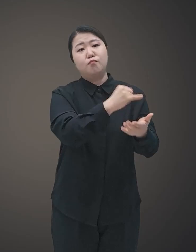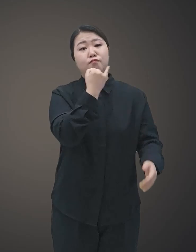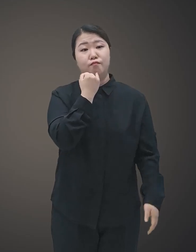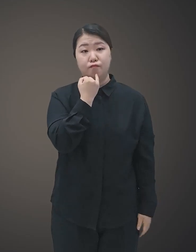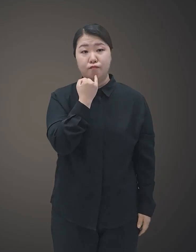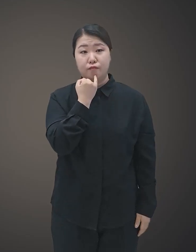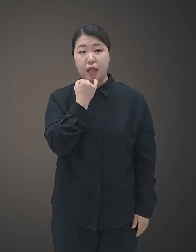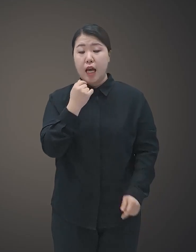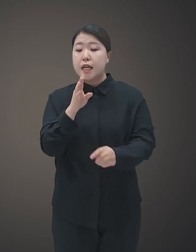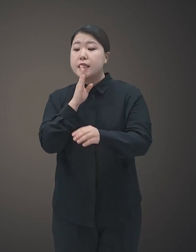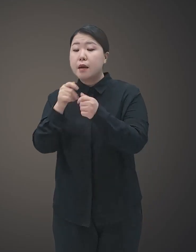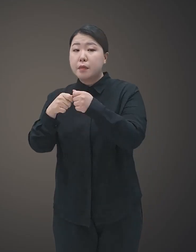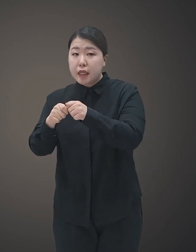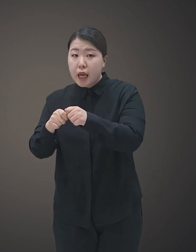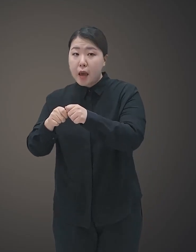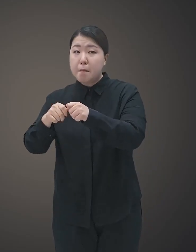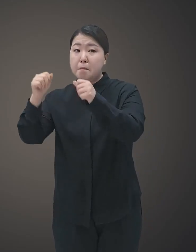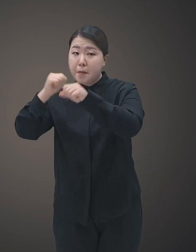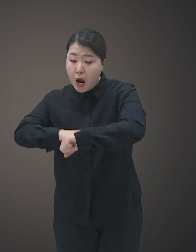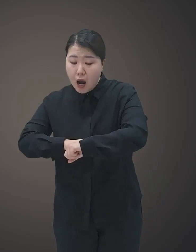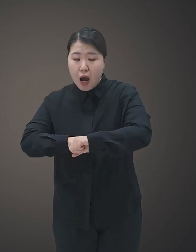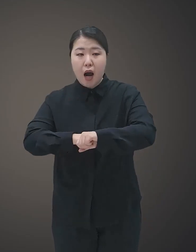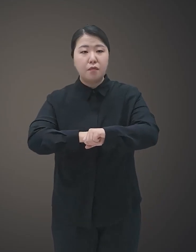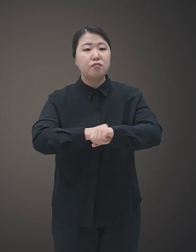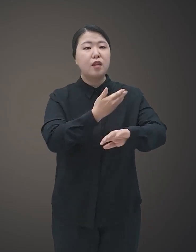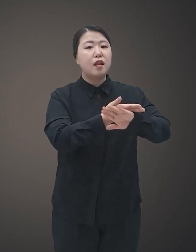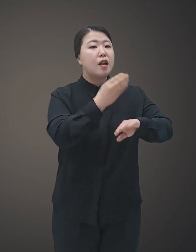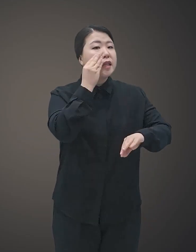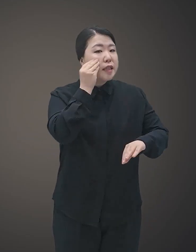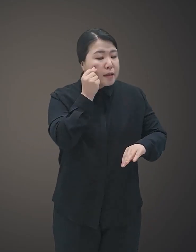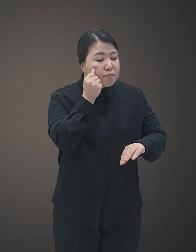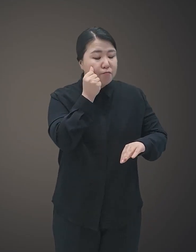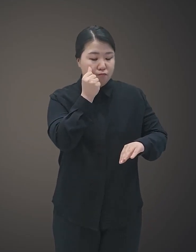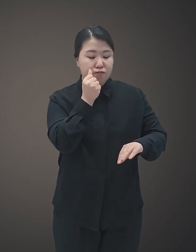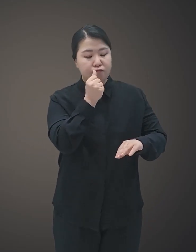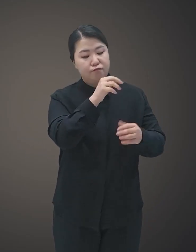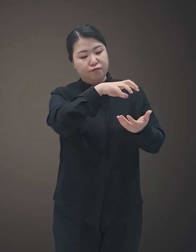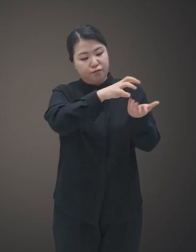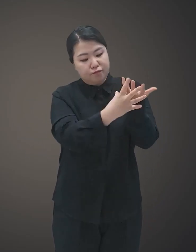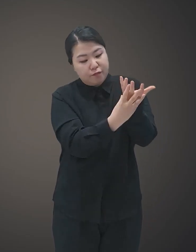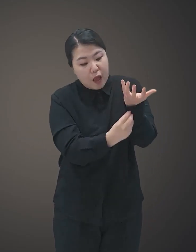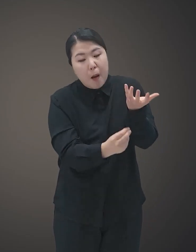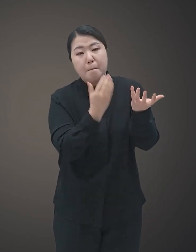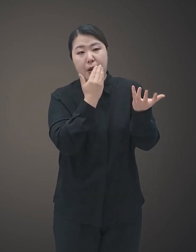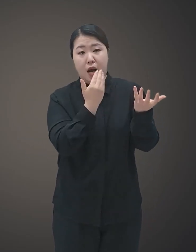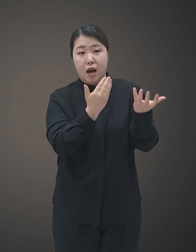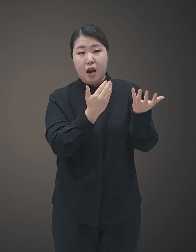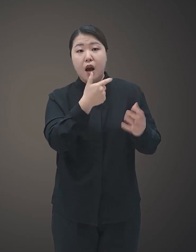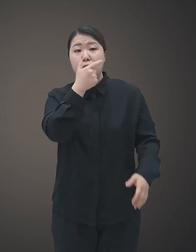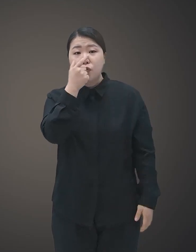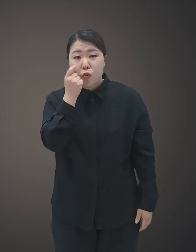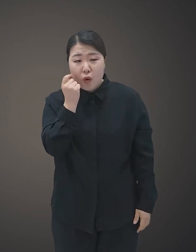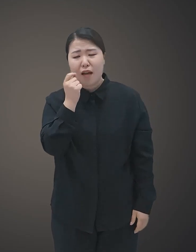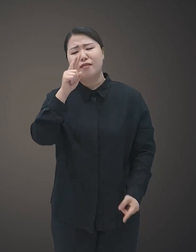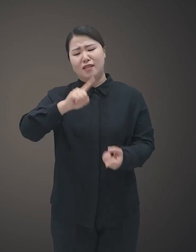참깨 농사를 망친 해에는 들기름을 짜서 먹으면 되겠지요. 부족하면 모자라게